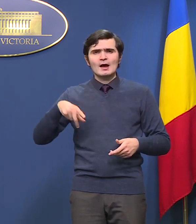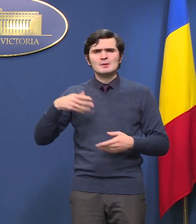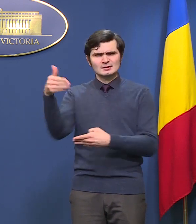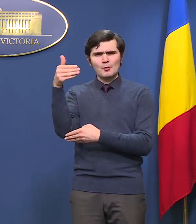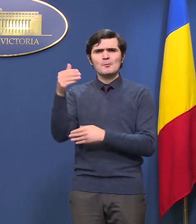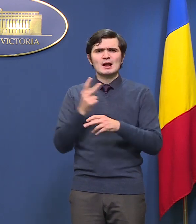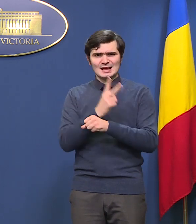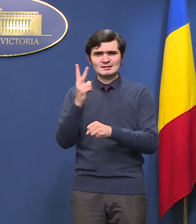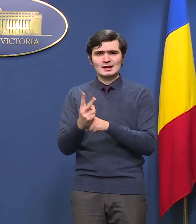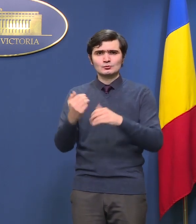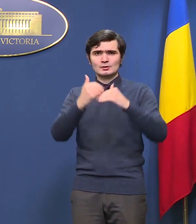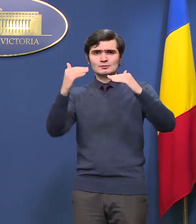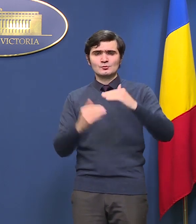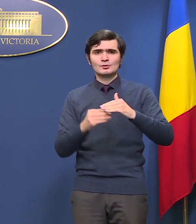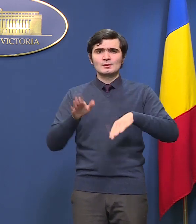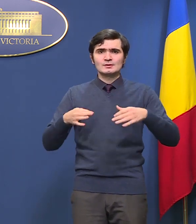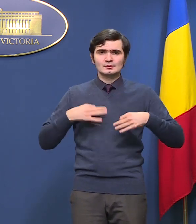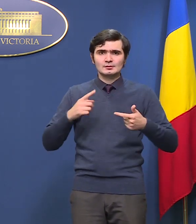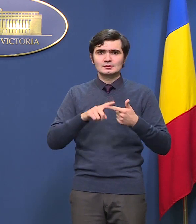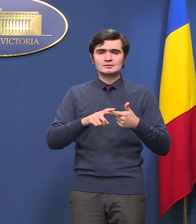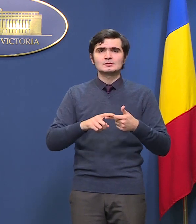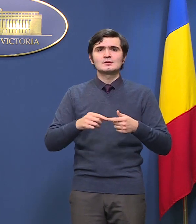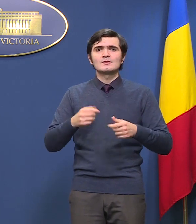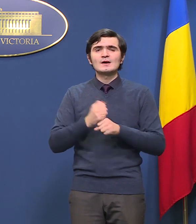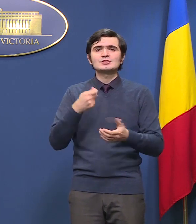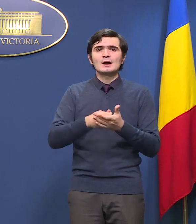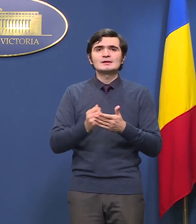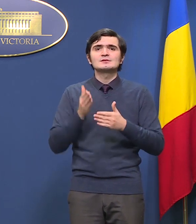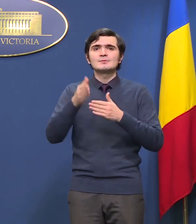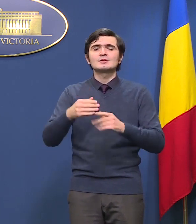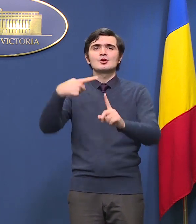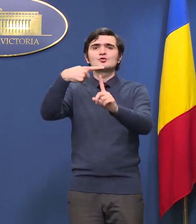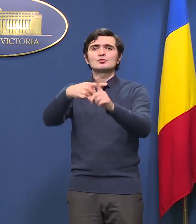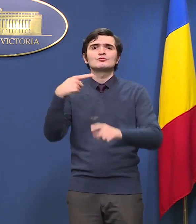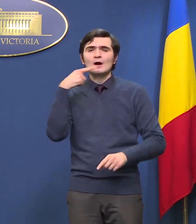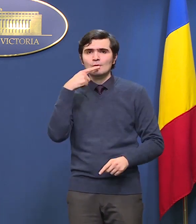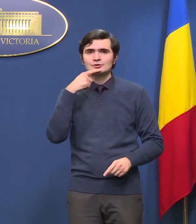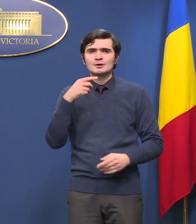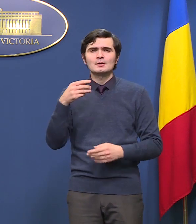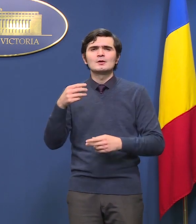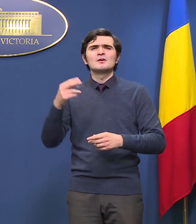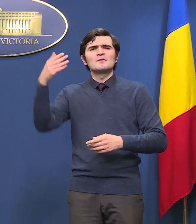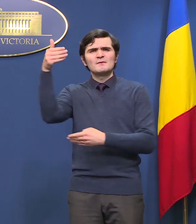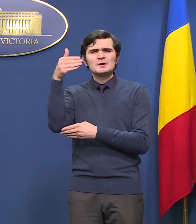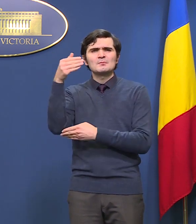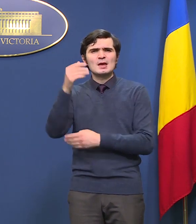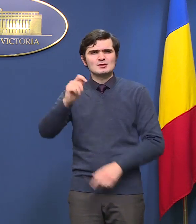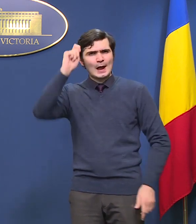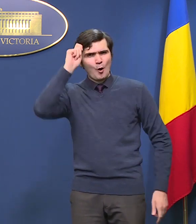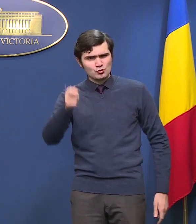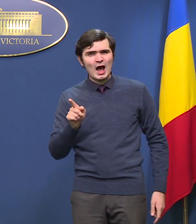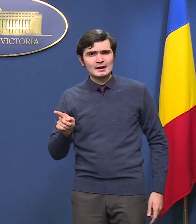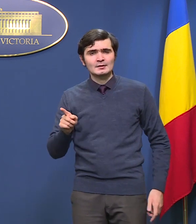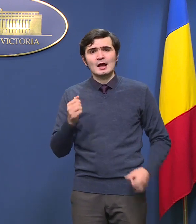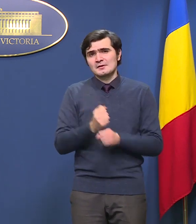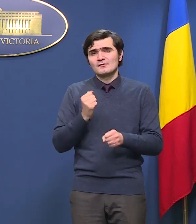Ministerului Sănătății, prin Crucea Roșie, deci prin entități mai mult decât onorabile care fac achiziții la prețurile